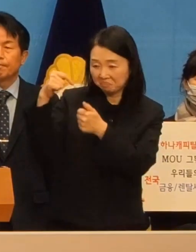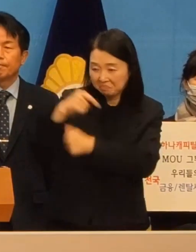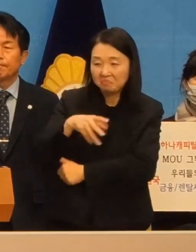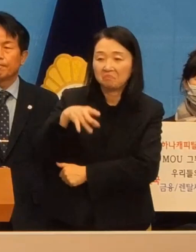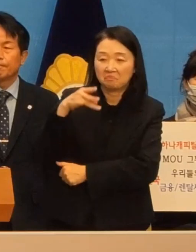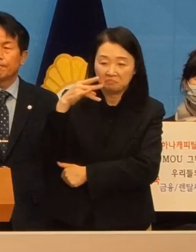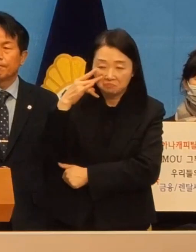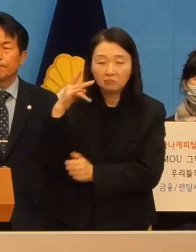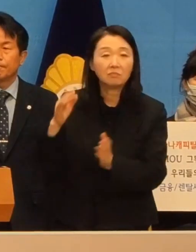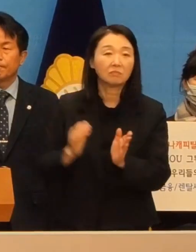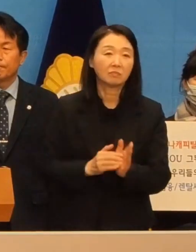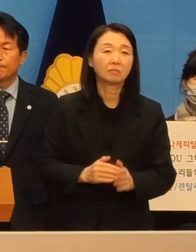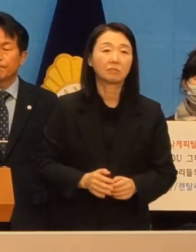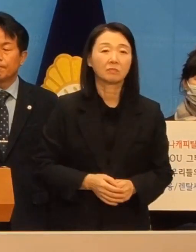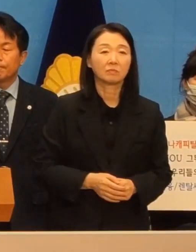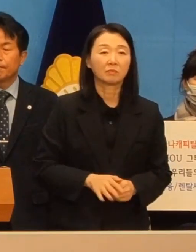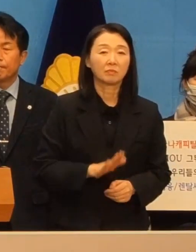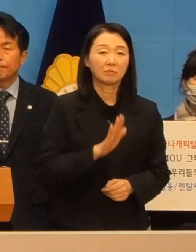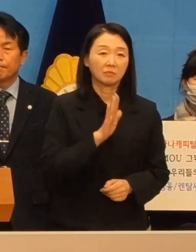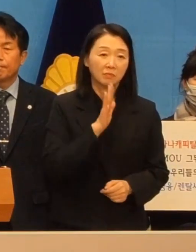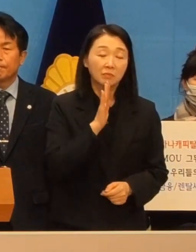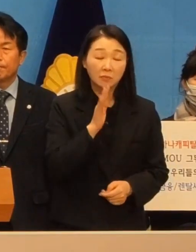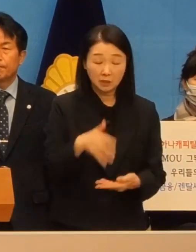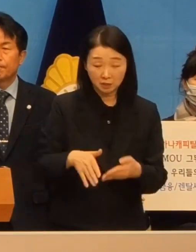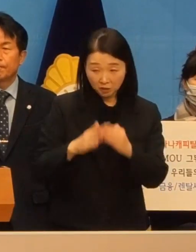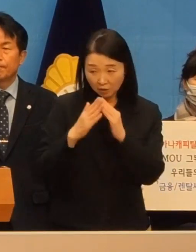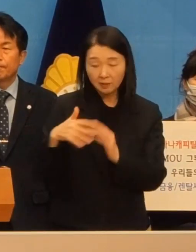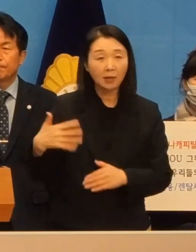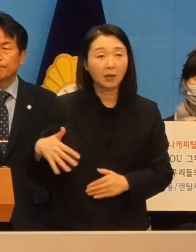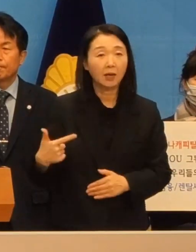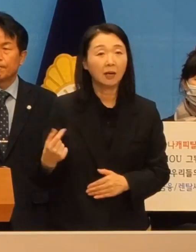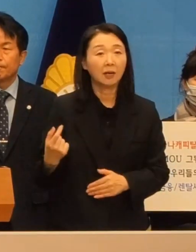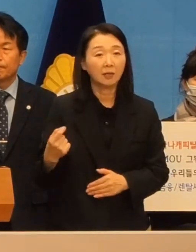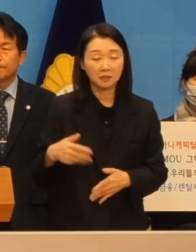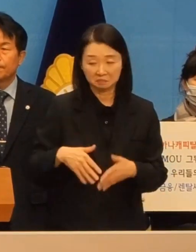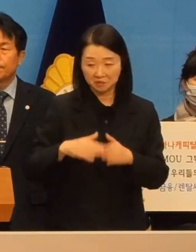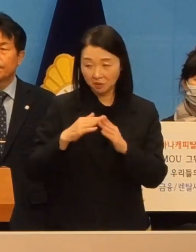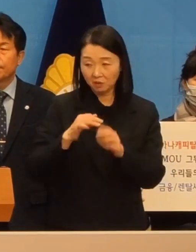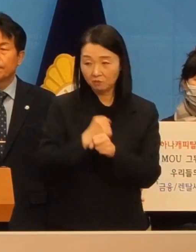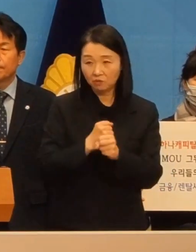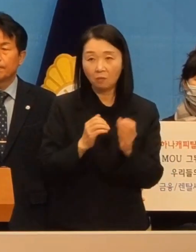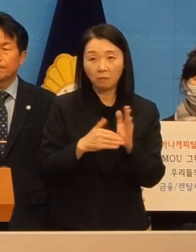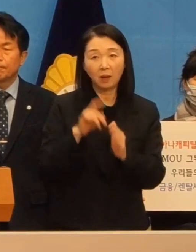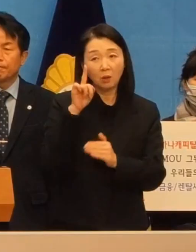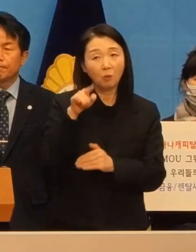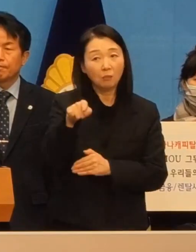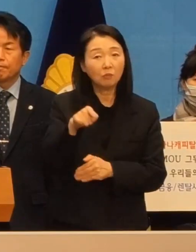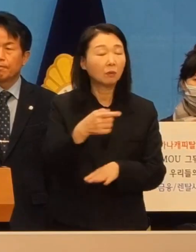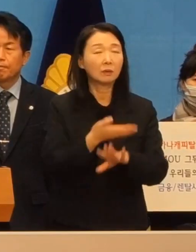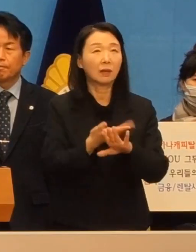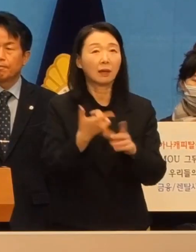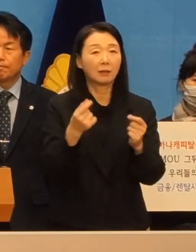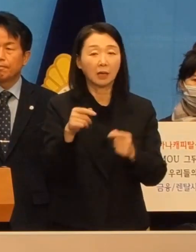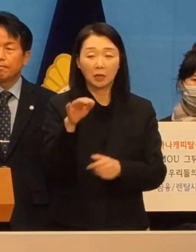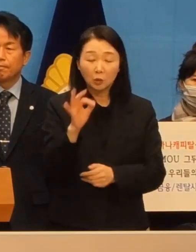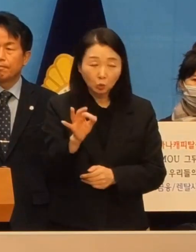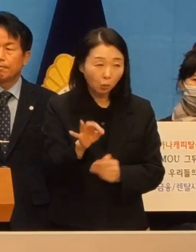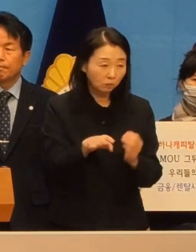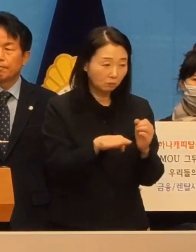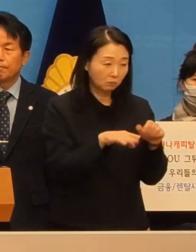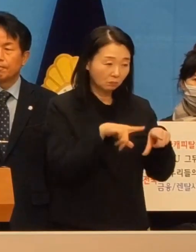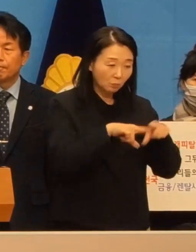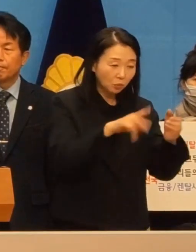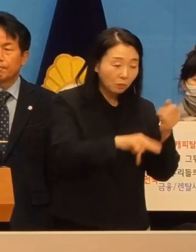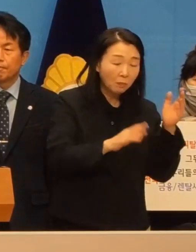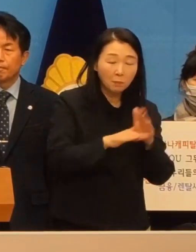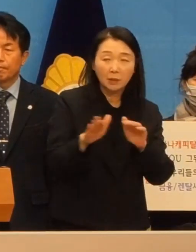게 전부입니다. 실제로는 설치도 되지 않았고 설치 제품도 상위 제품이며 가격도 시중가 대비